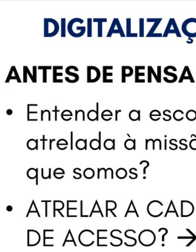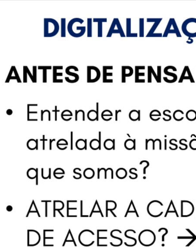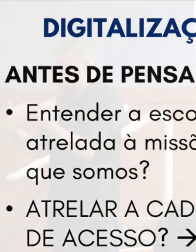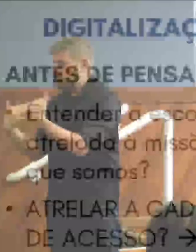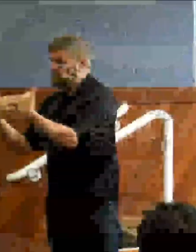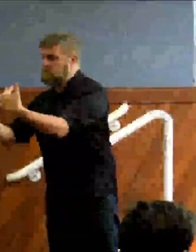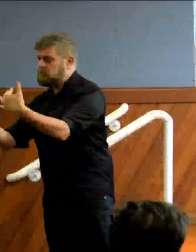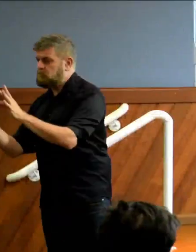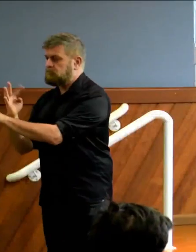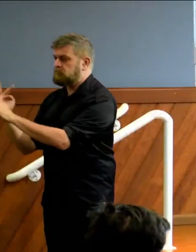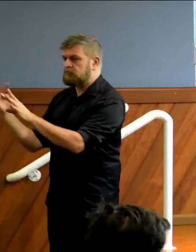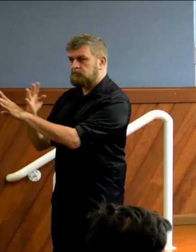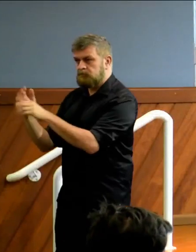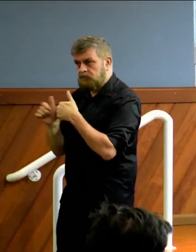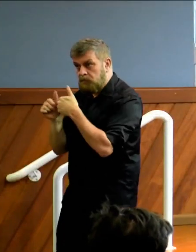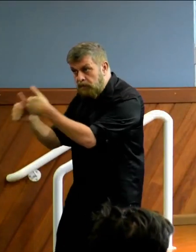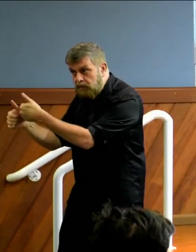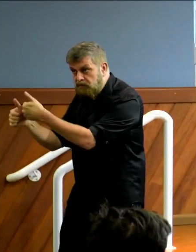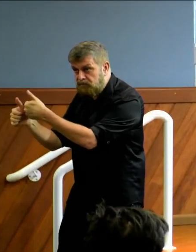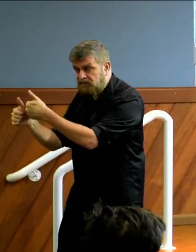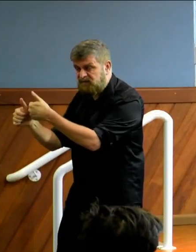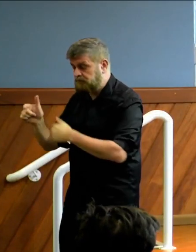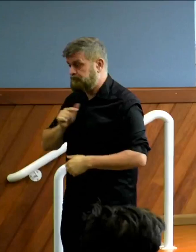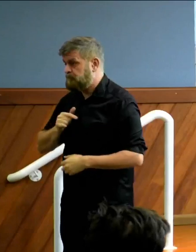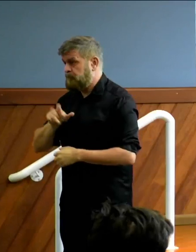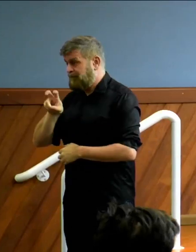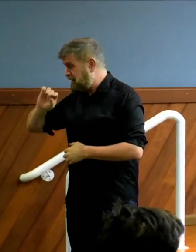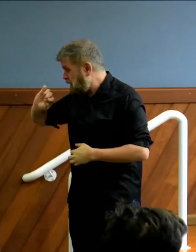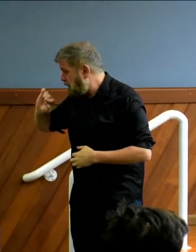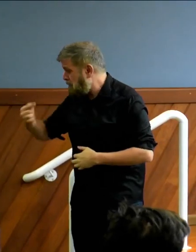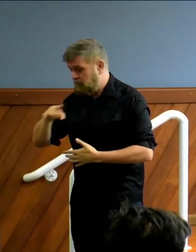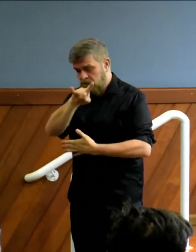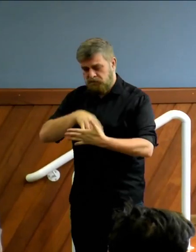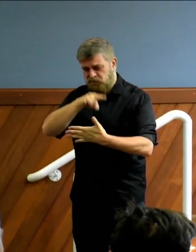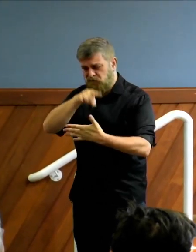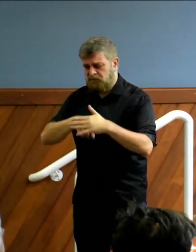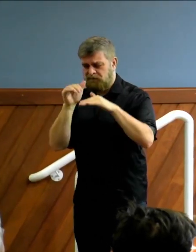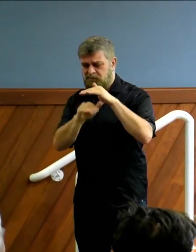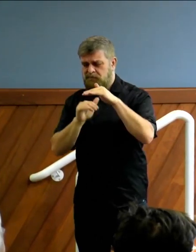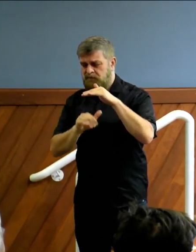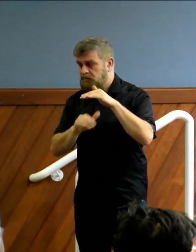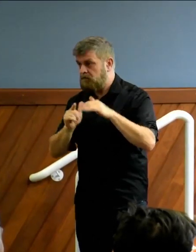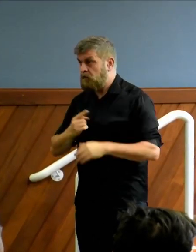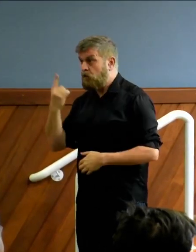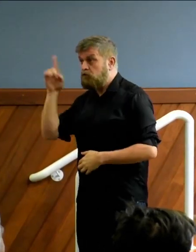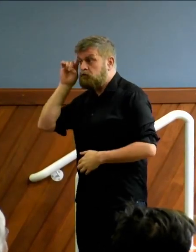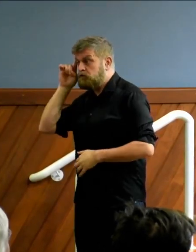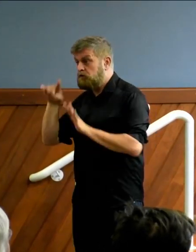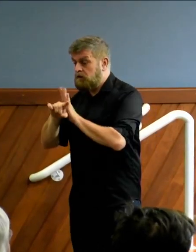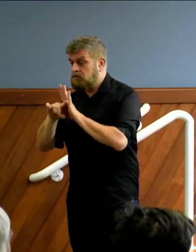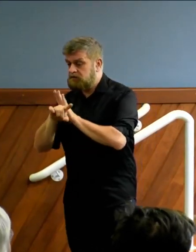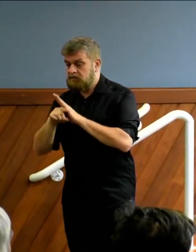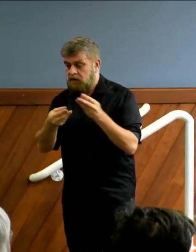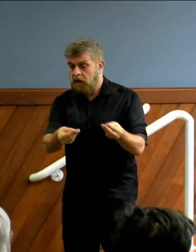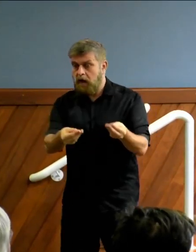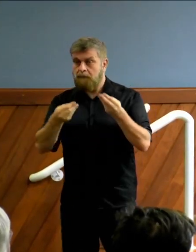multidão. Você vai acompanhar isso? No meio de 500 mil documentos que você tem no seu acervo? Não. Aí um dia um pesquisador vai falar assim, me